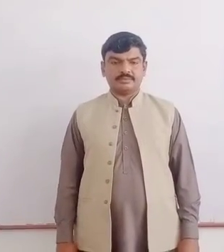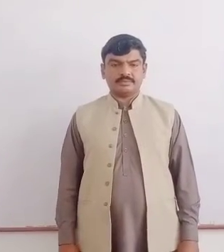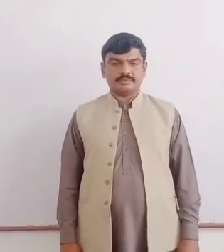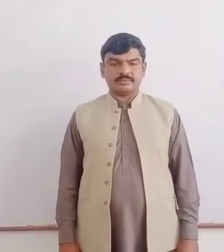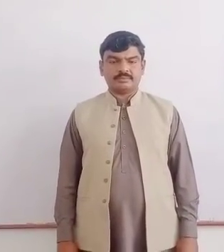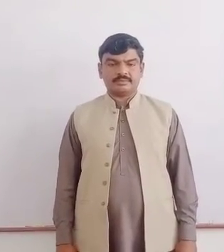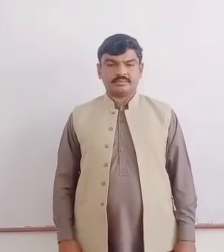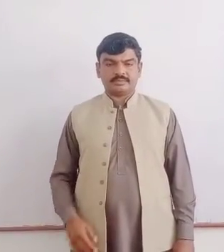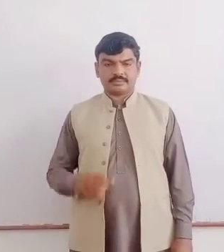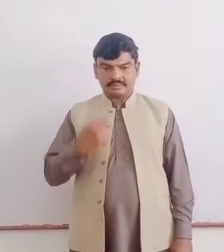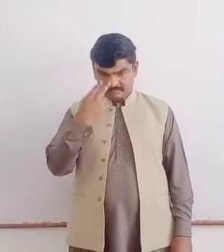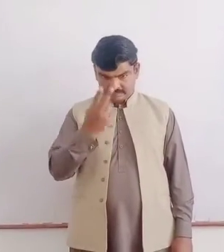मंजर,